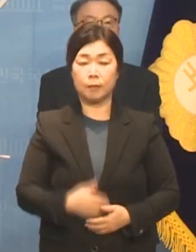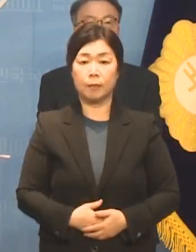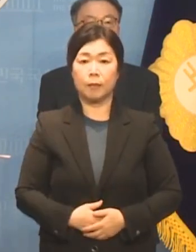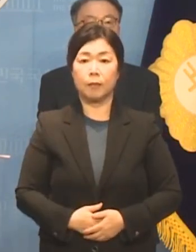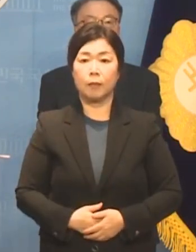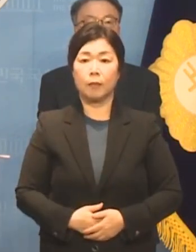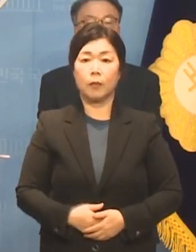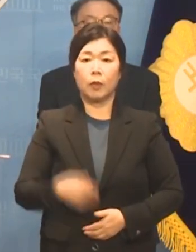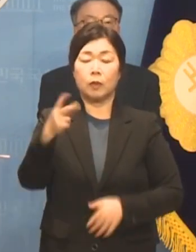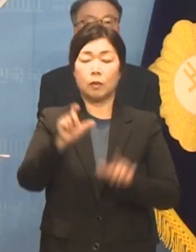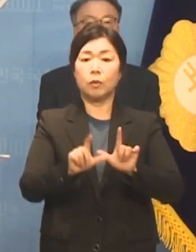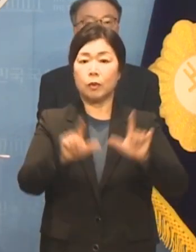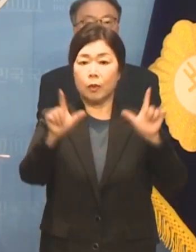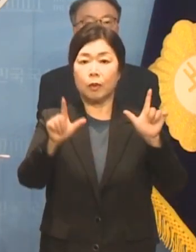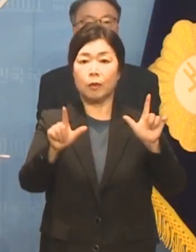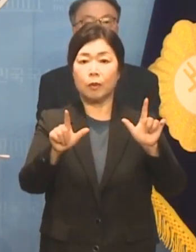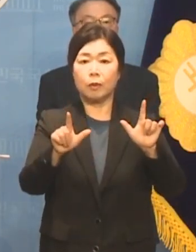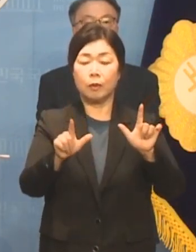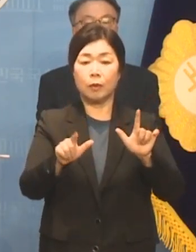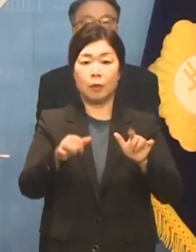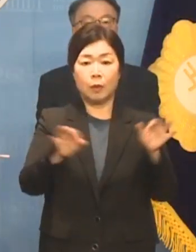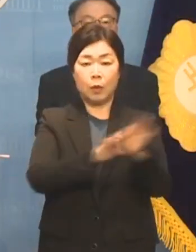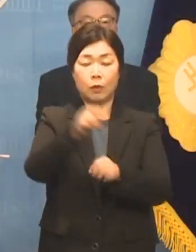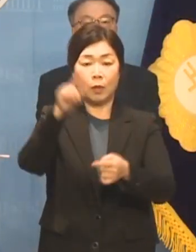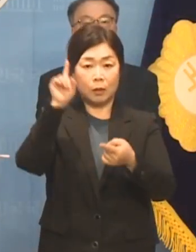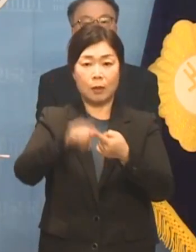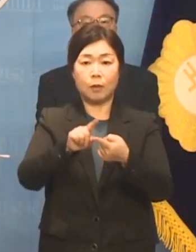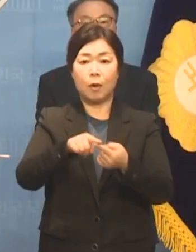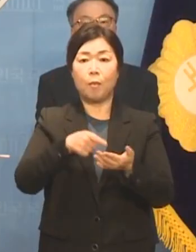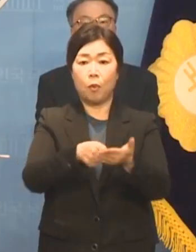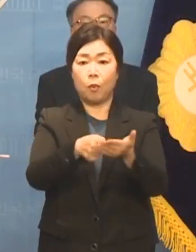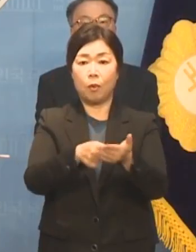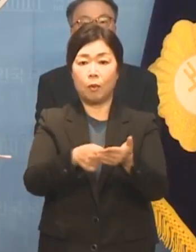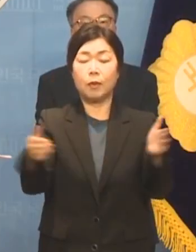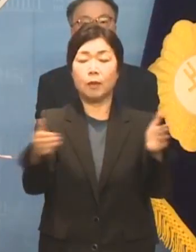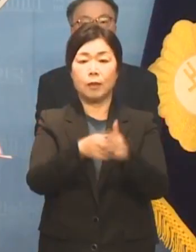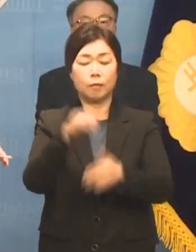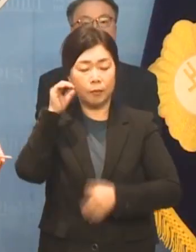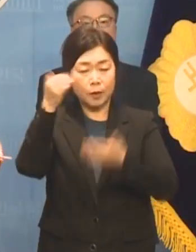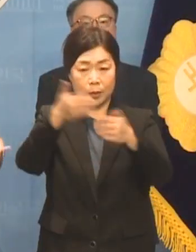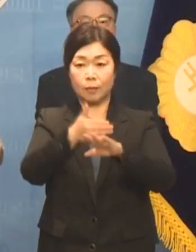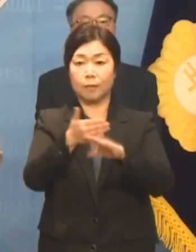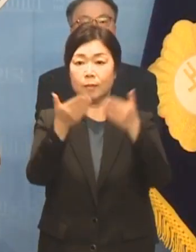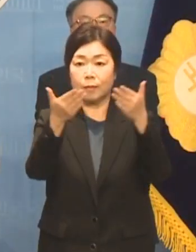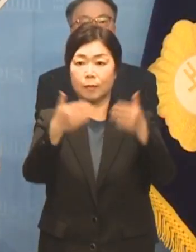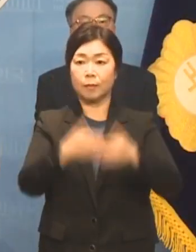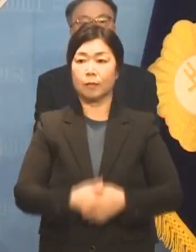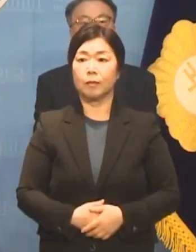이상으로 2025년 나보 경제 전망에 대한 보고를 마치겠습니다. 경청해 주셔서 감사합니다.